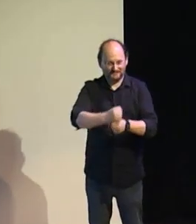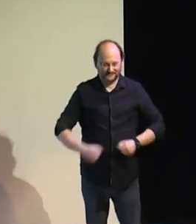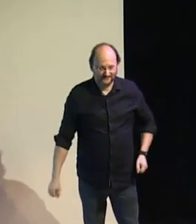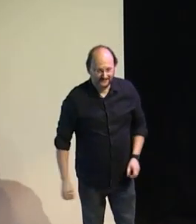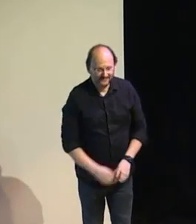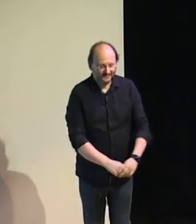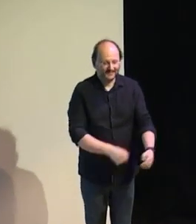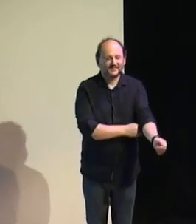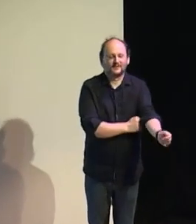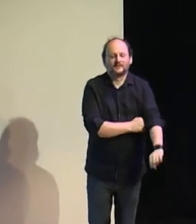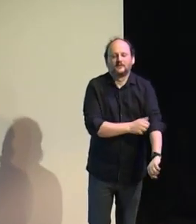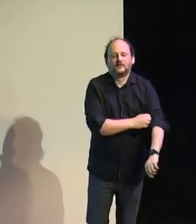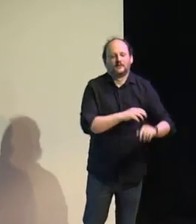Le signe travailler.